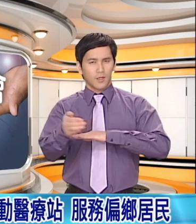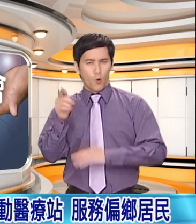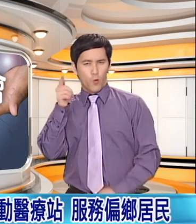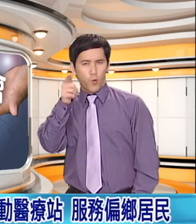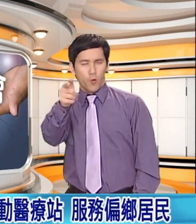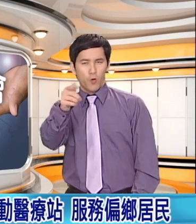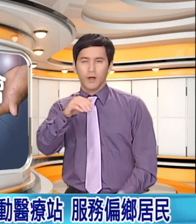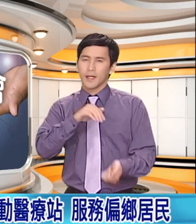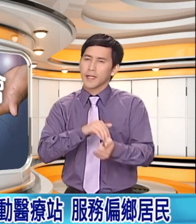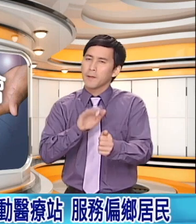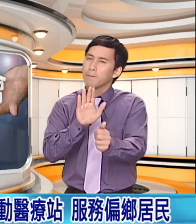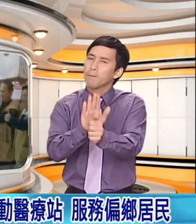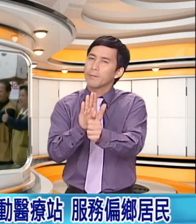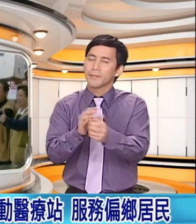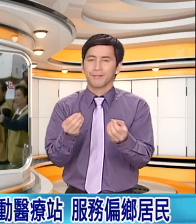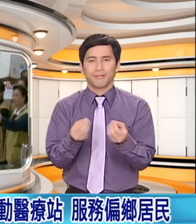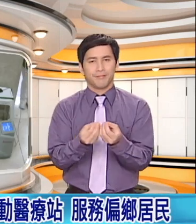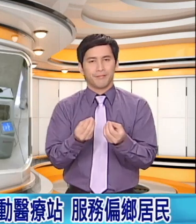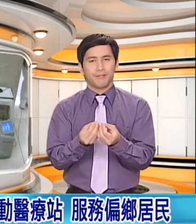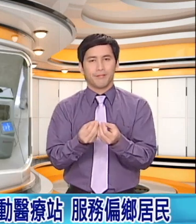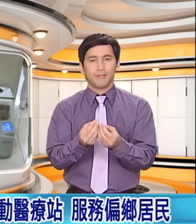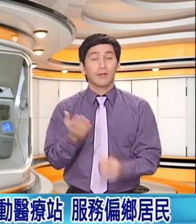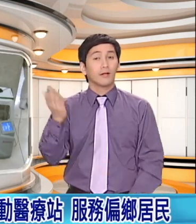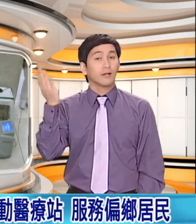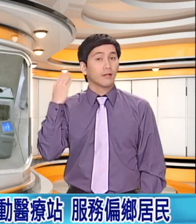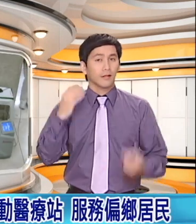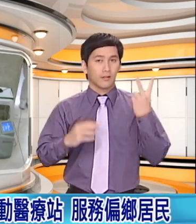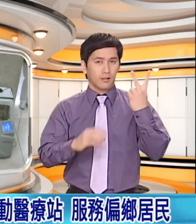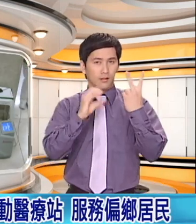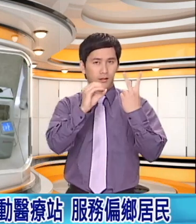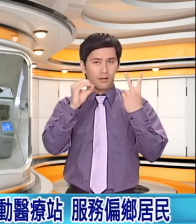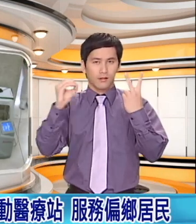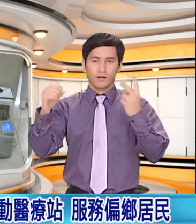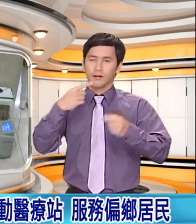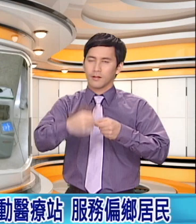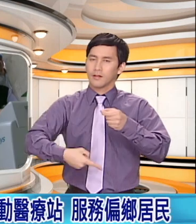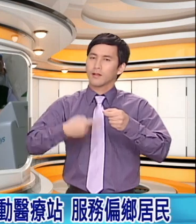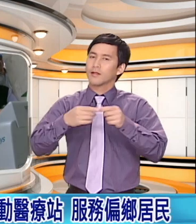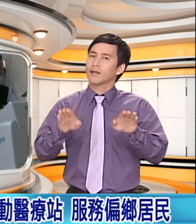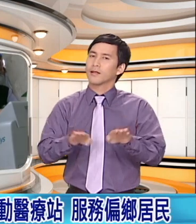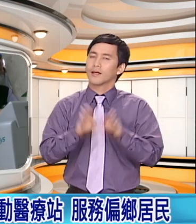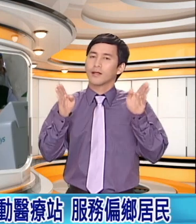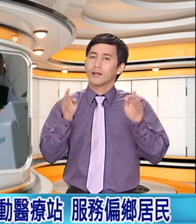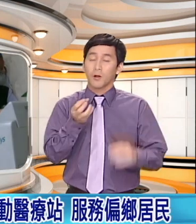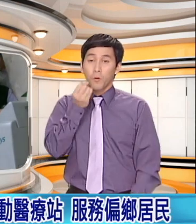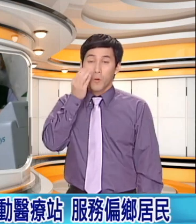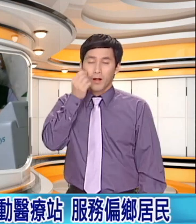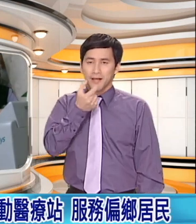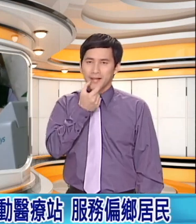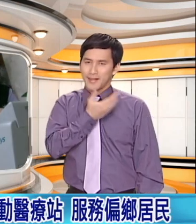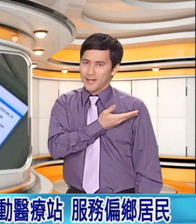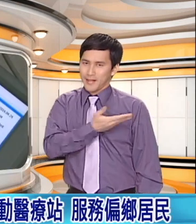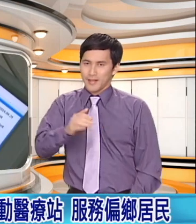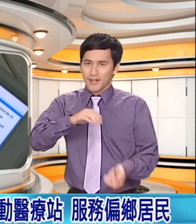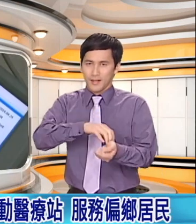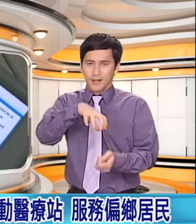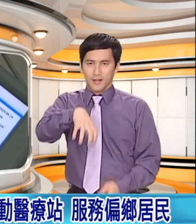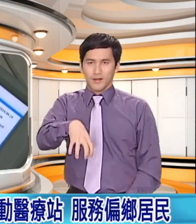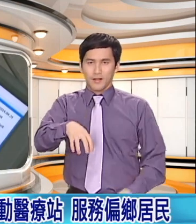为了帮助偏乡医疗，花莲慈济医院从2000年开始组成了一支由眼科、